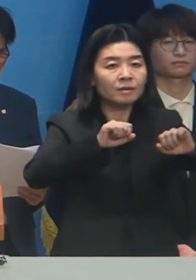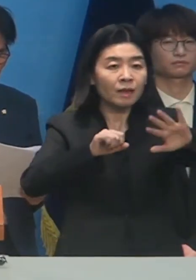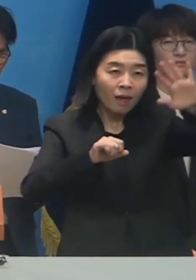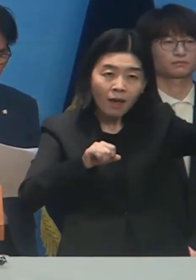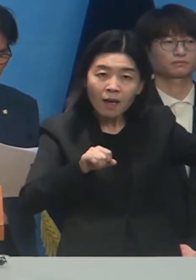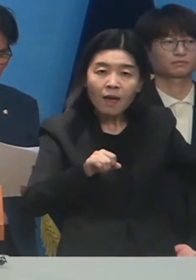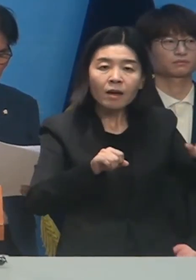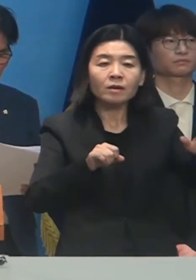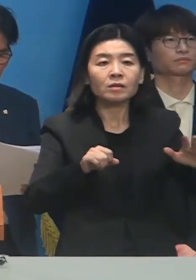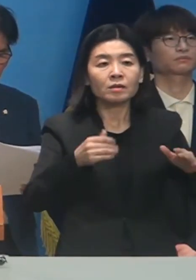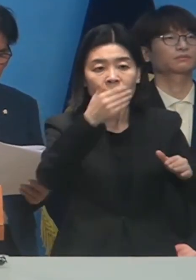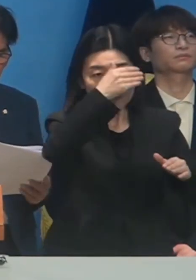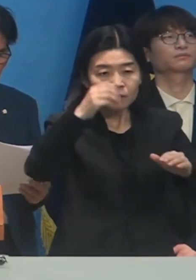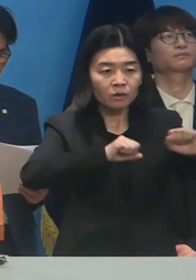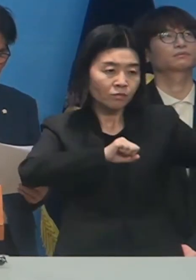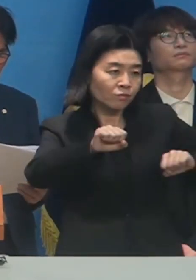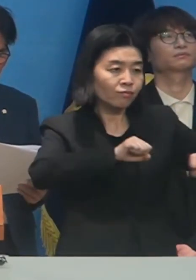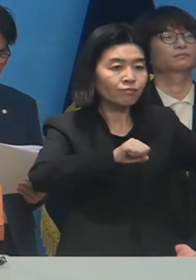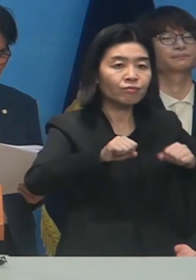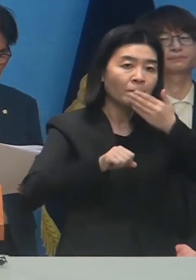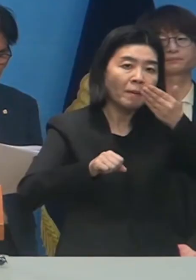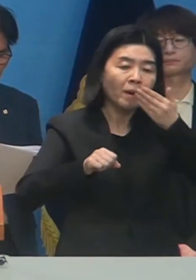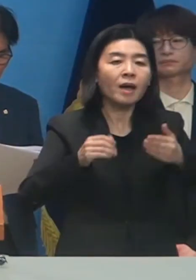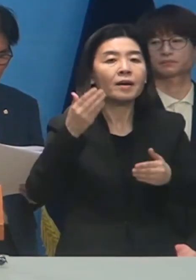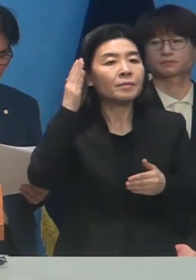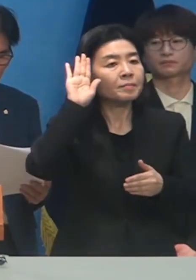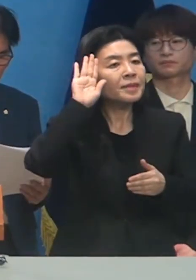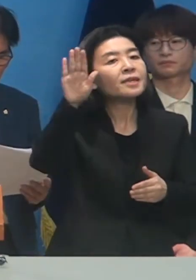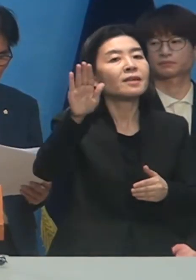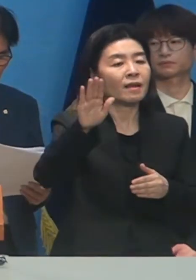청년들 모두의 무대로 삼는 빛나는 미래입니다.